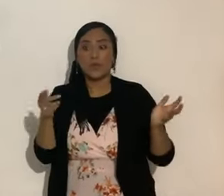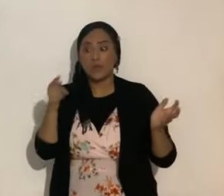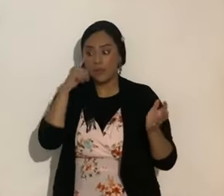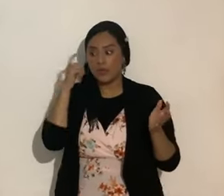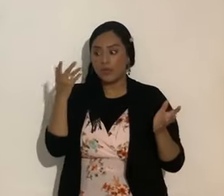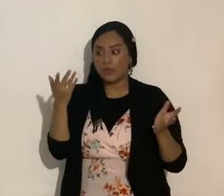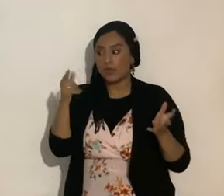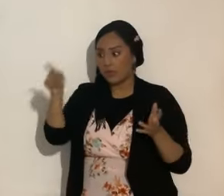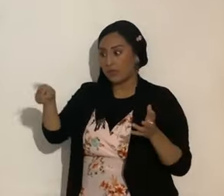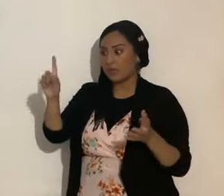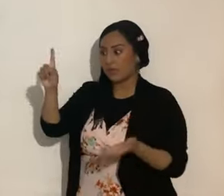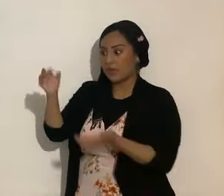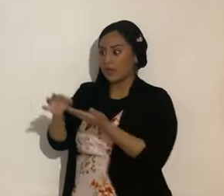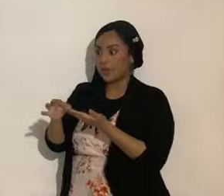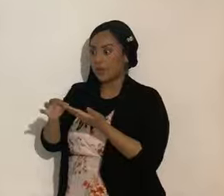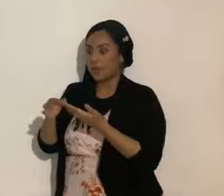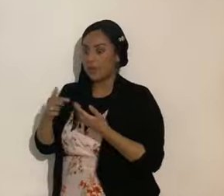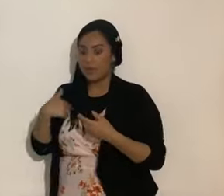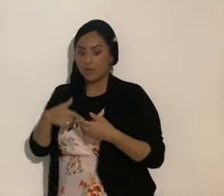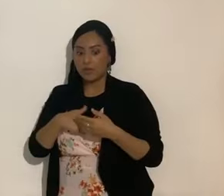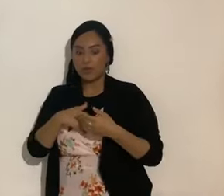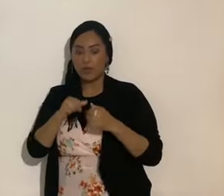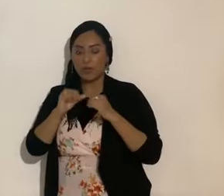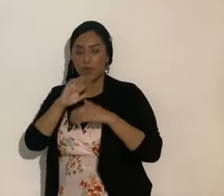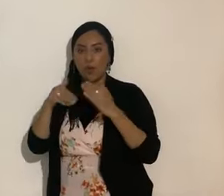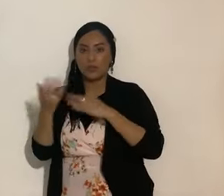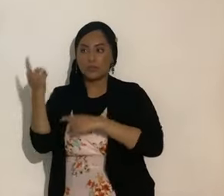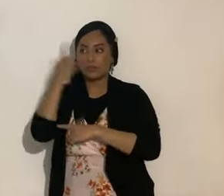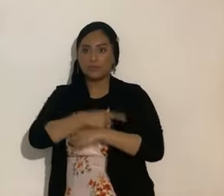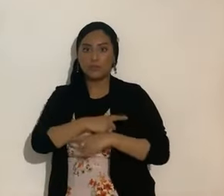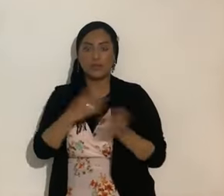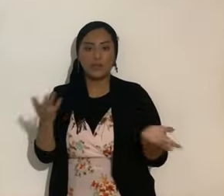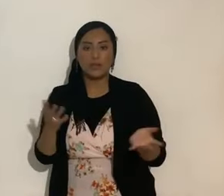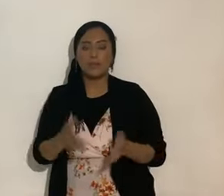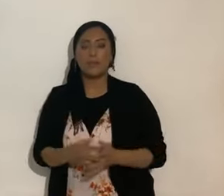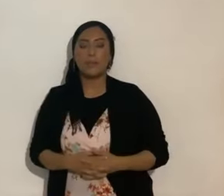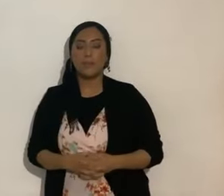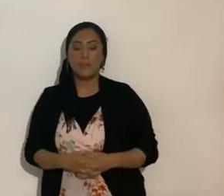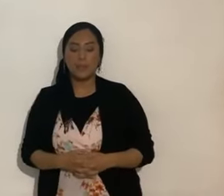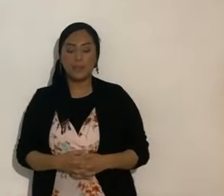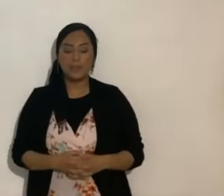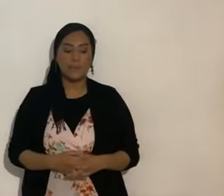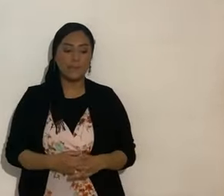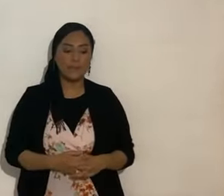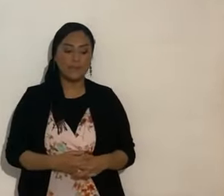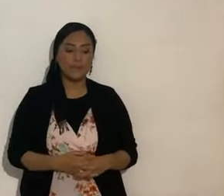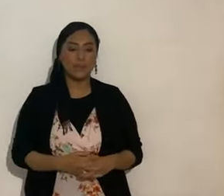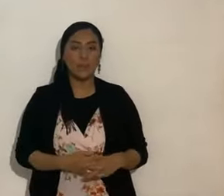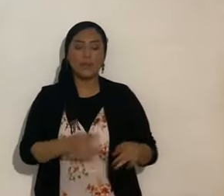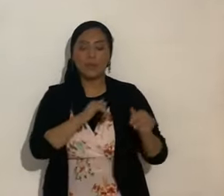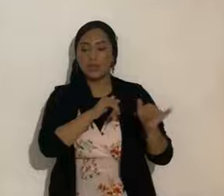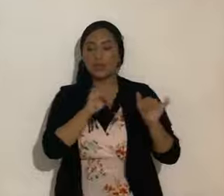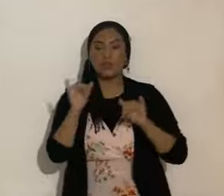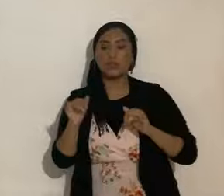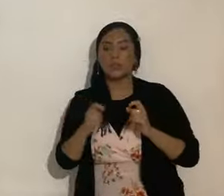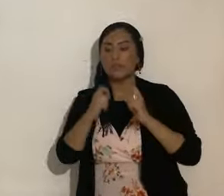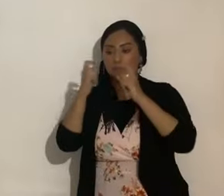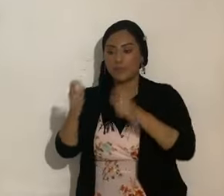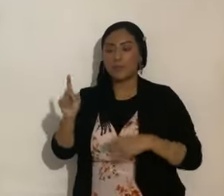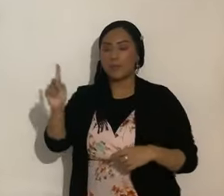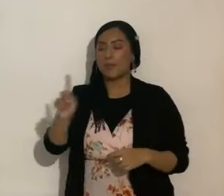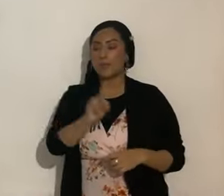pues si ellos recibieron un denario, nosotros aquí somos todo el día. Bueno, recibir más, pero también ellos recibieron cada